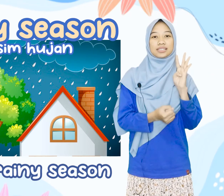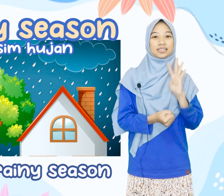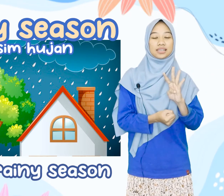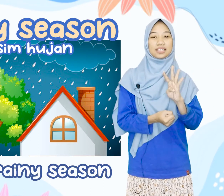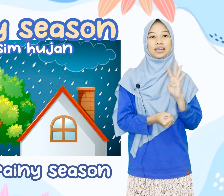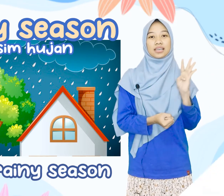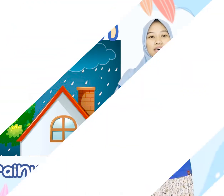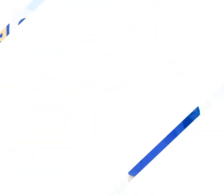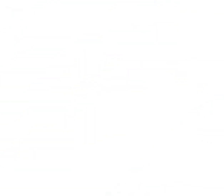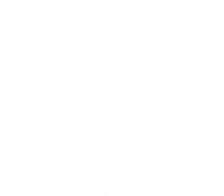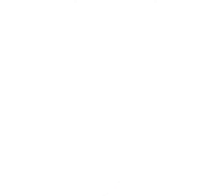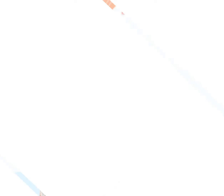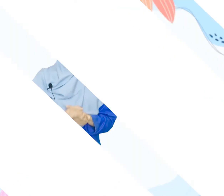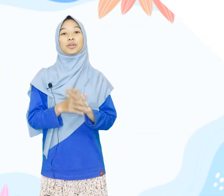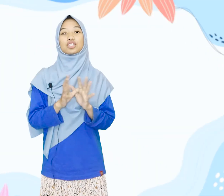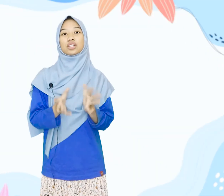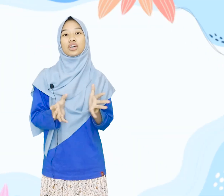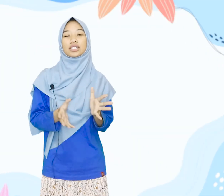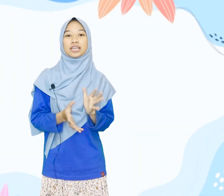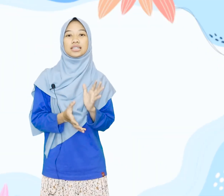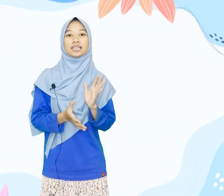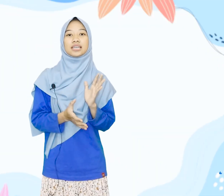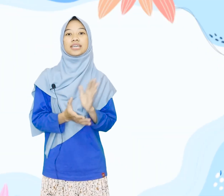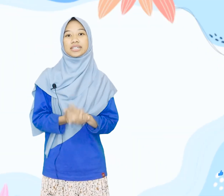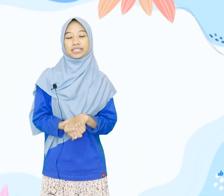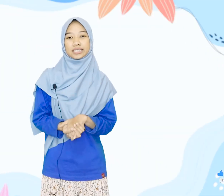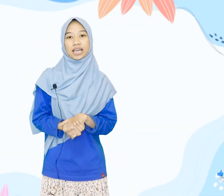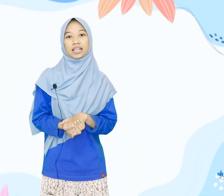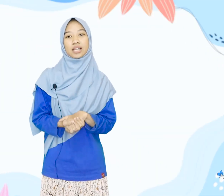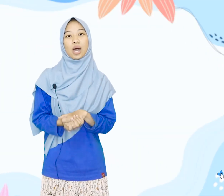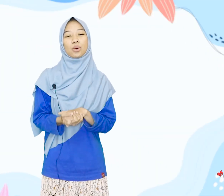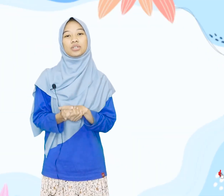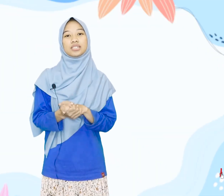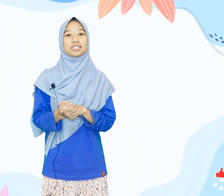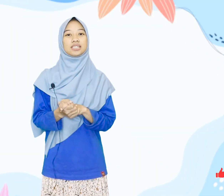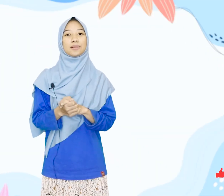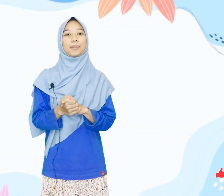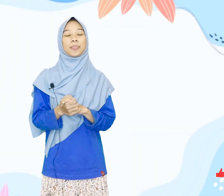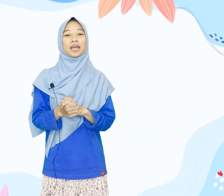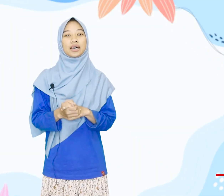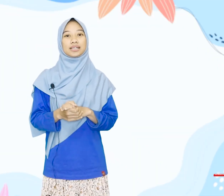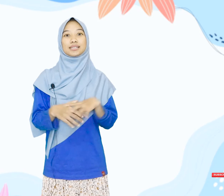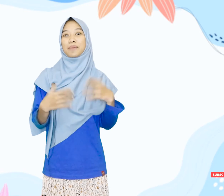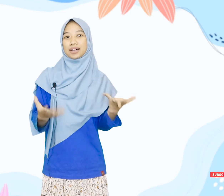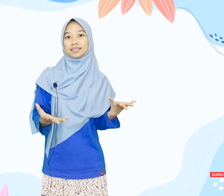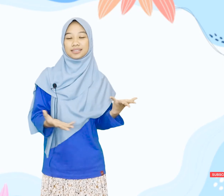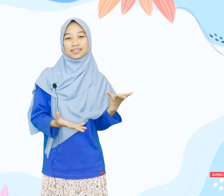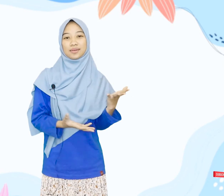season. Seperti contohnya di Inggris atau di Jepang. Nah, mereka